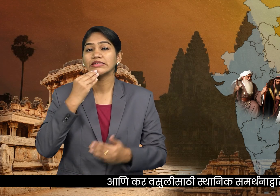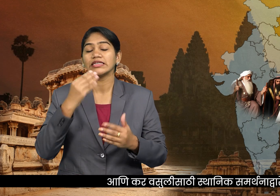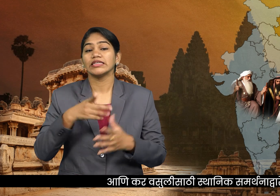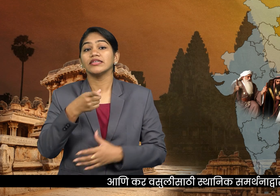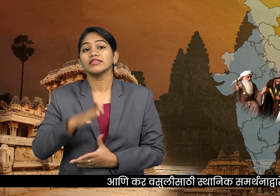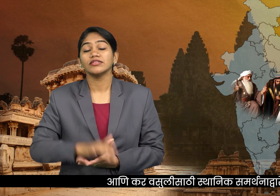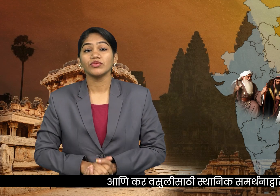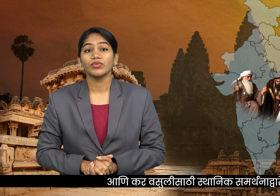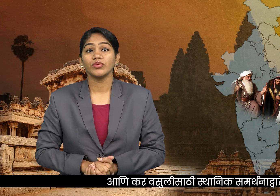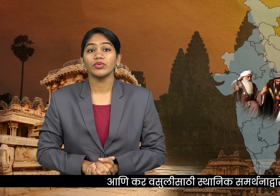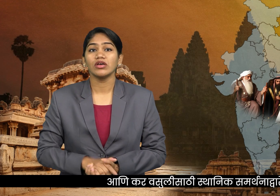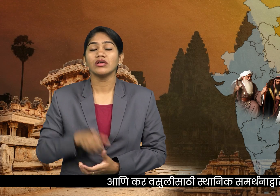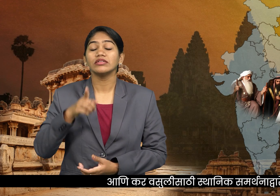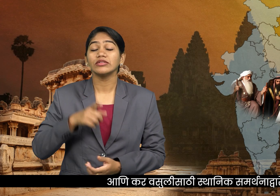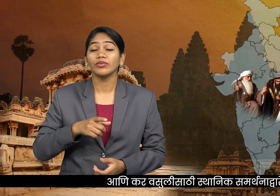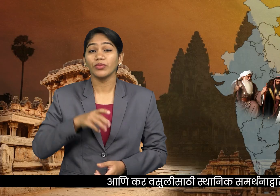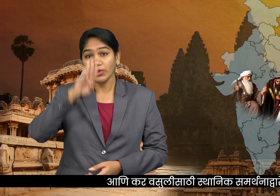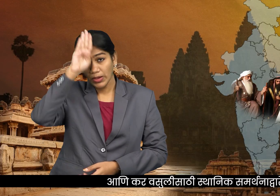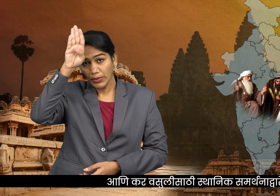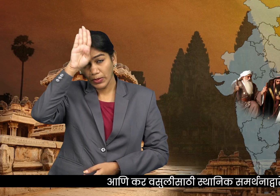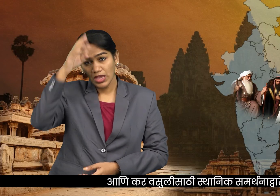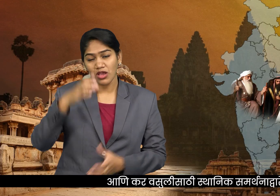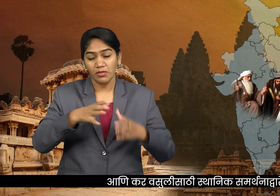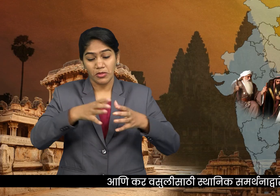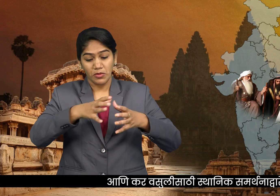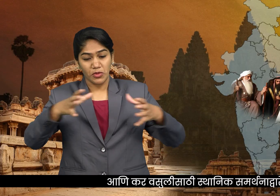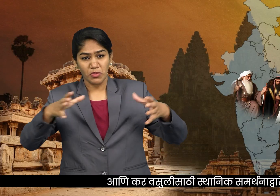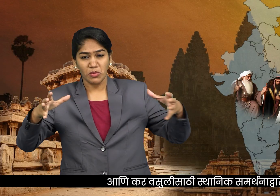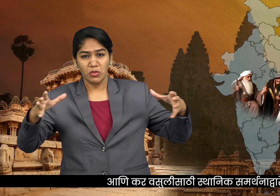स्थानिक समर्थनाद्वारे